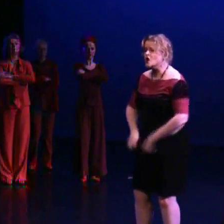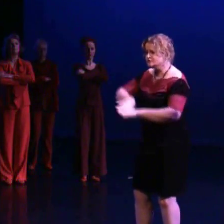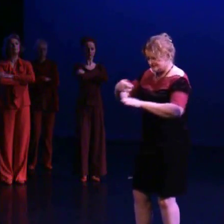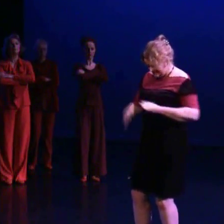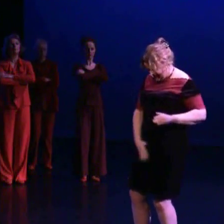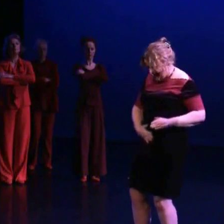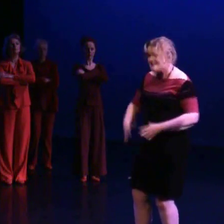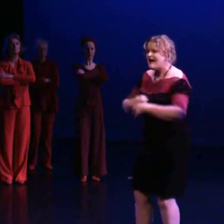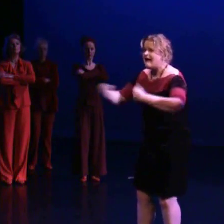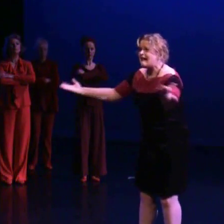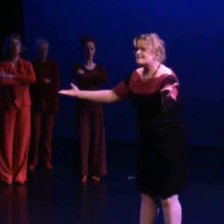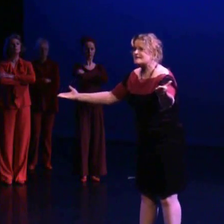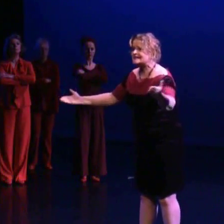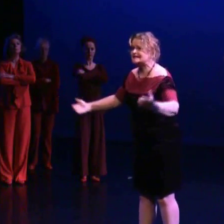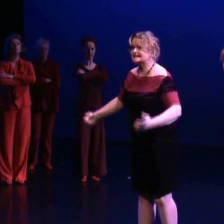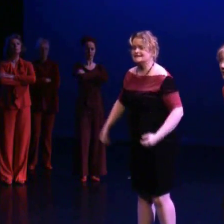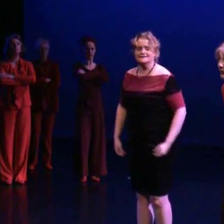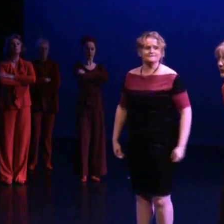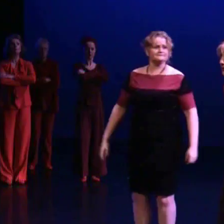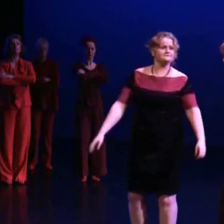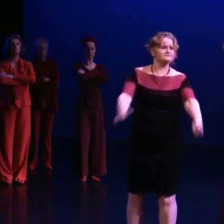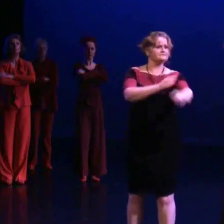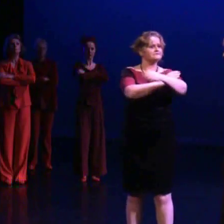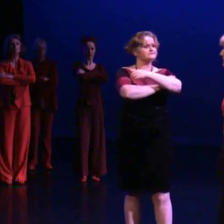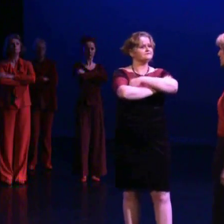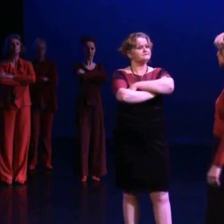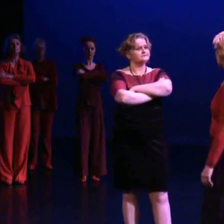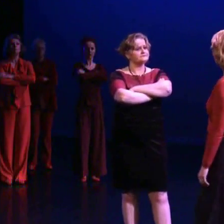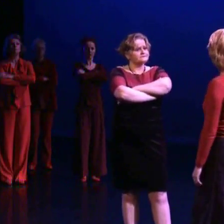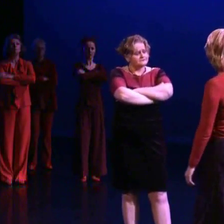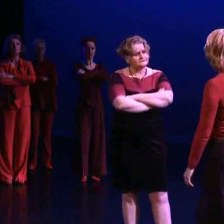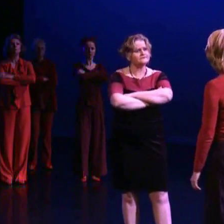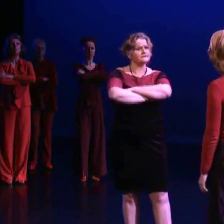zelfs op een babytoontje praten. En dan die jeuk.